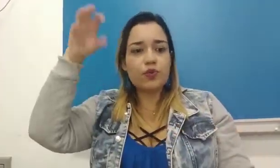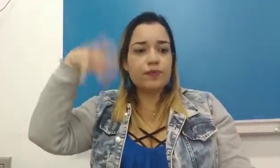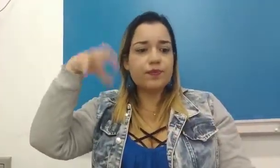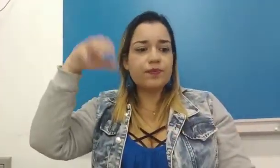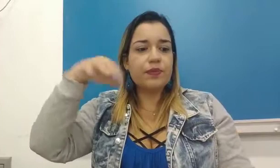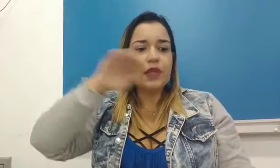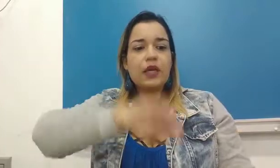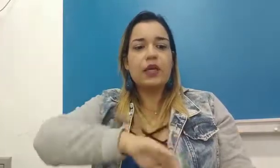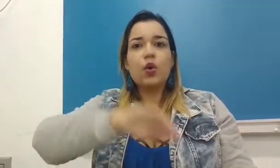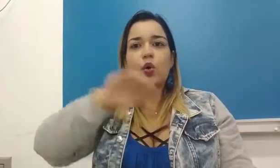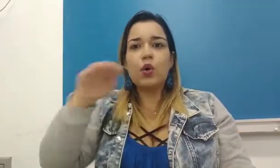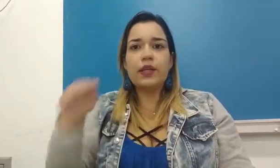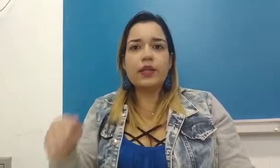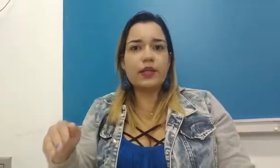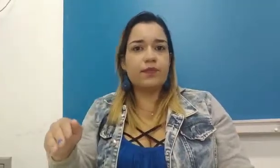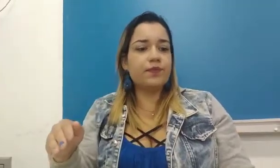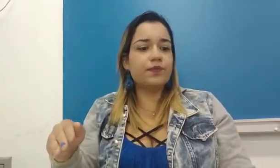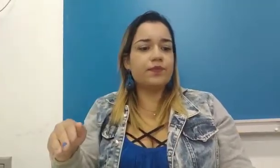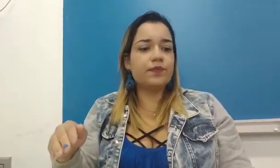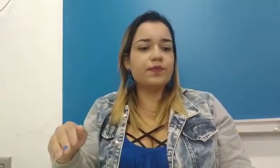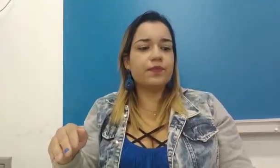chuva, colina,